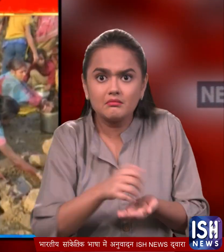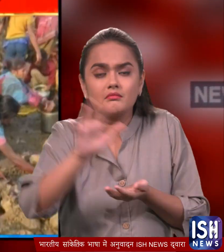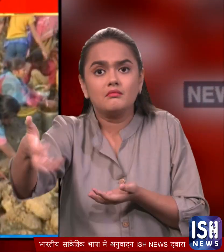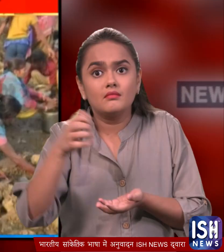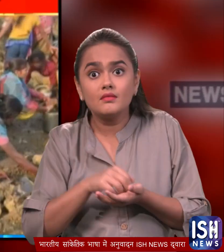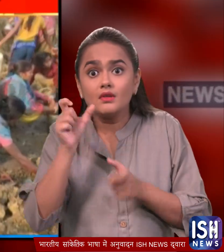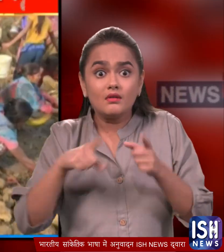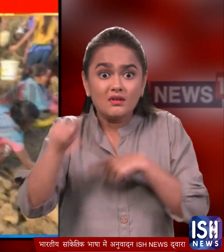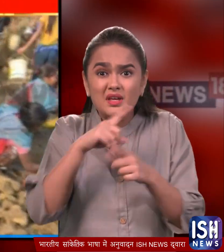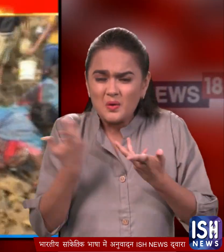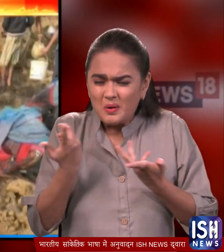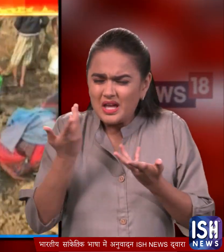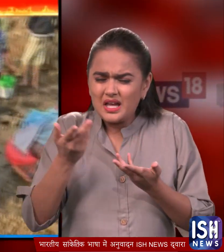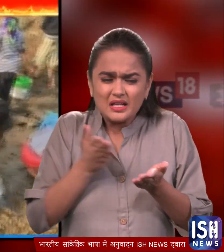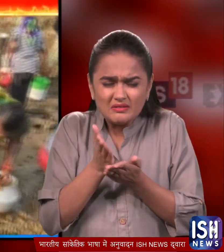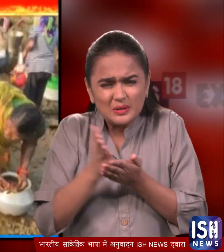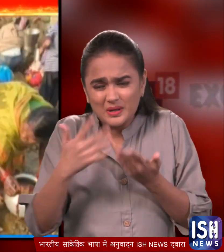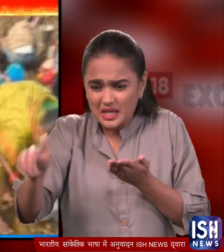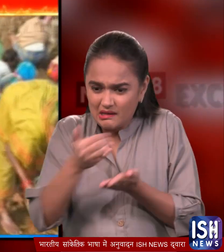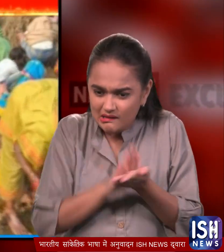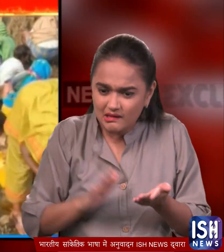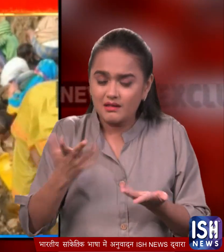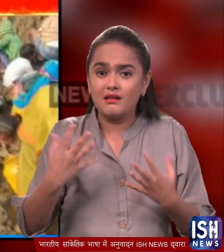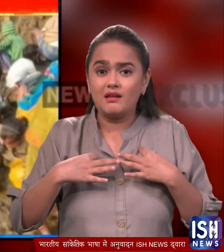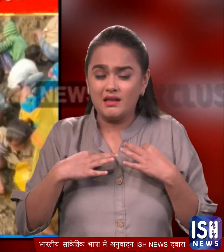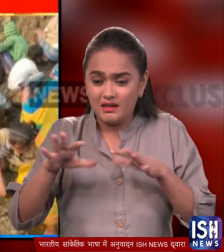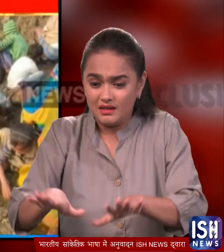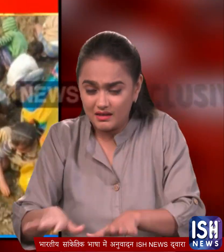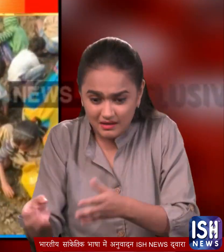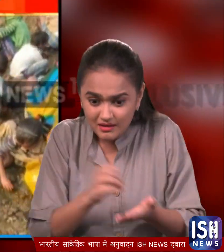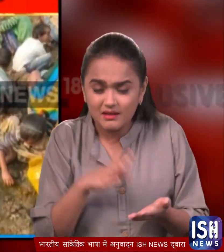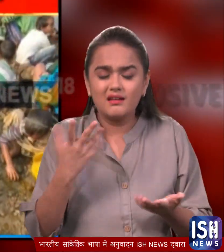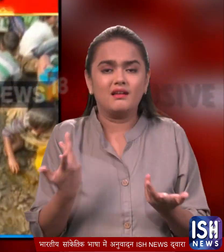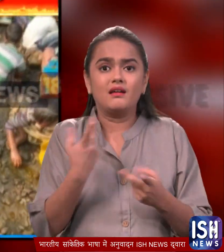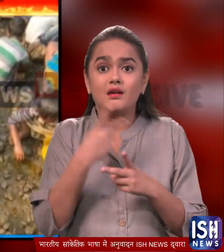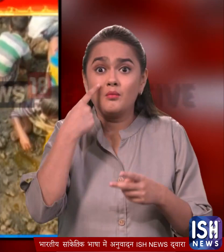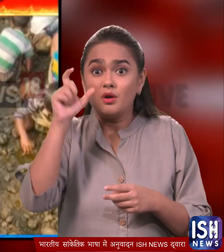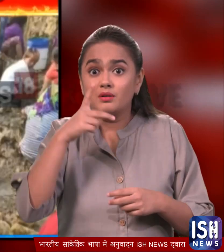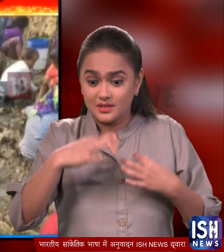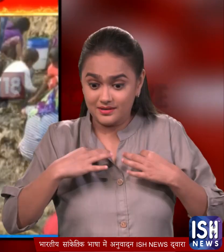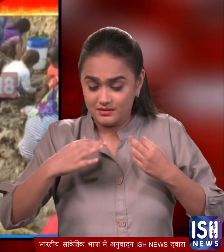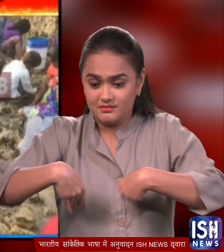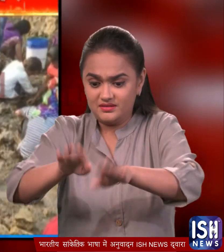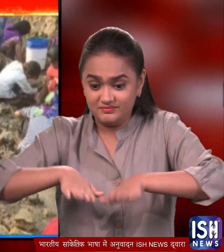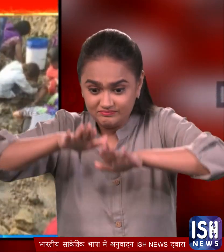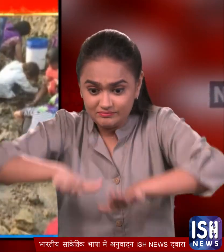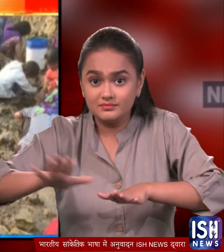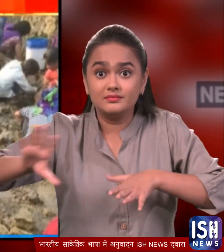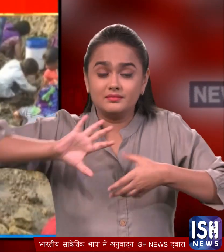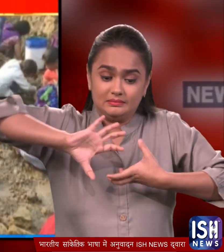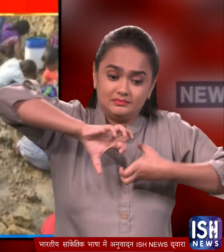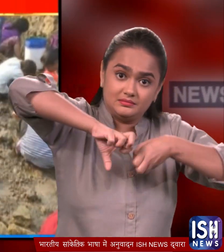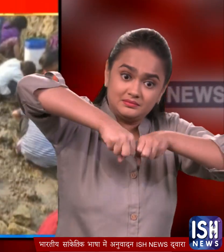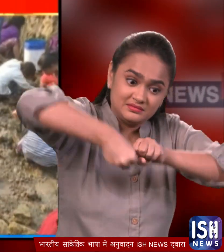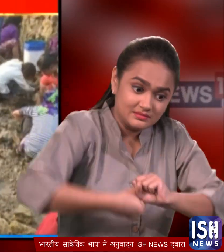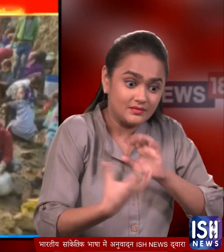लोगों में तेल लूटने की ऐसी होड़ दिखी कि जिसे जो तरीका समझ आया वो उसी तरीके से तेल को बर्तनों में भरता नजर आया। एक आदमी ने कपड़े को तेल के